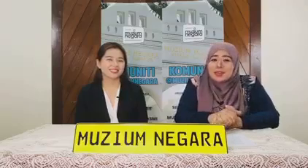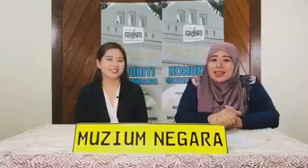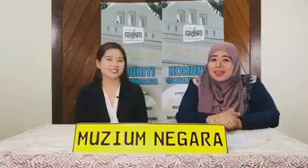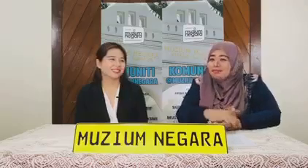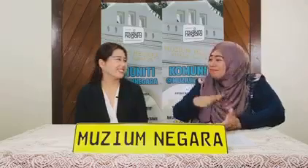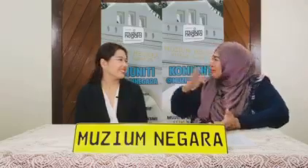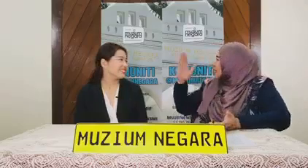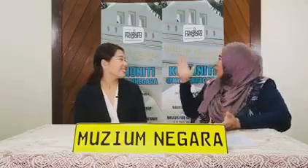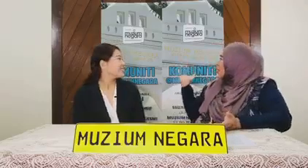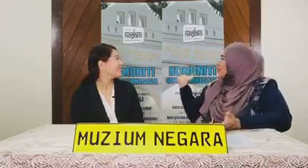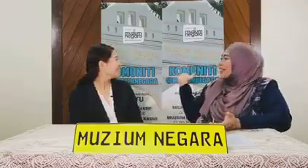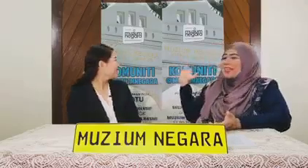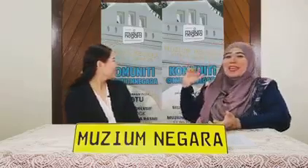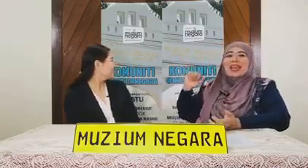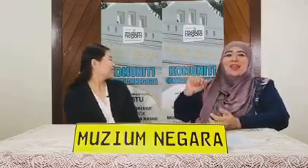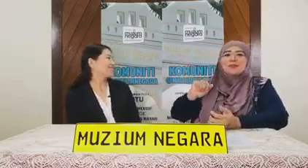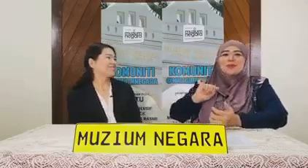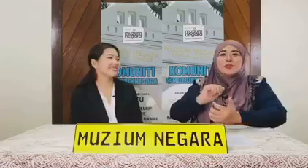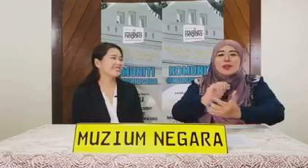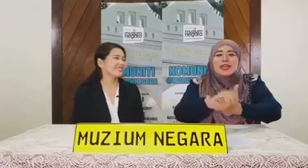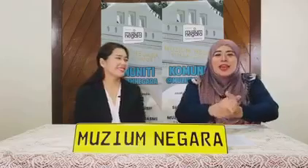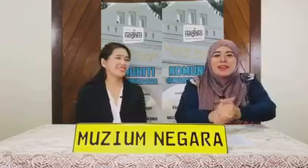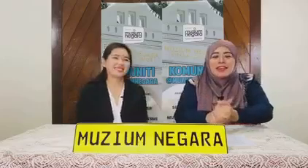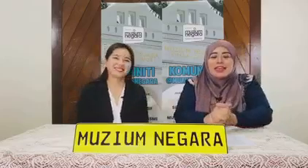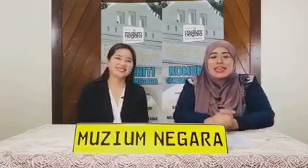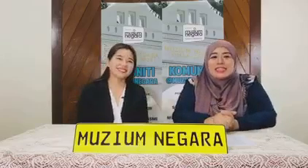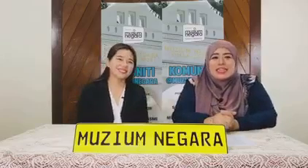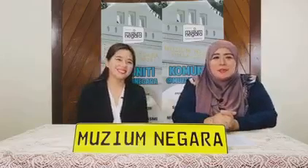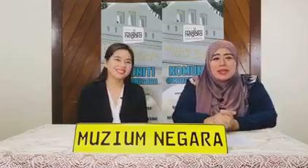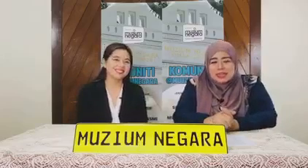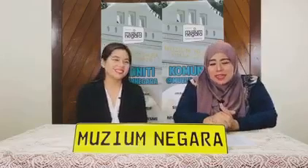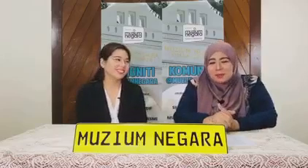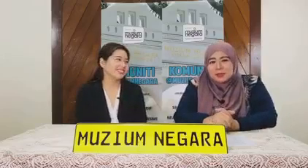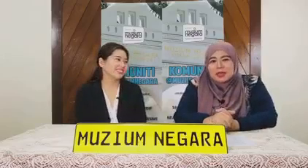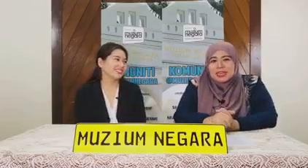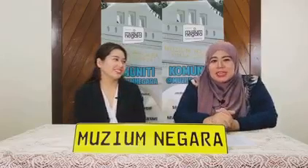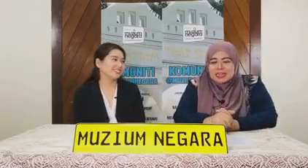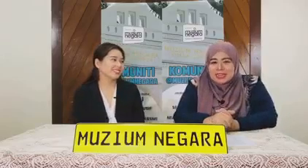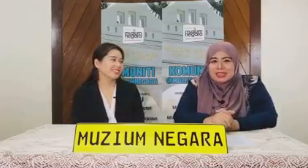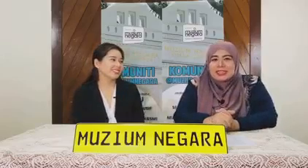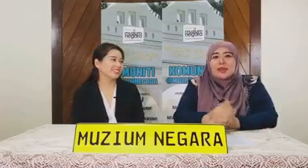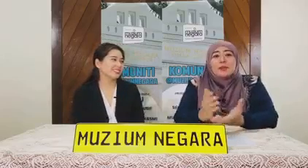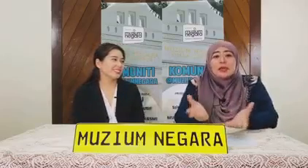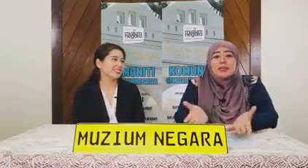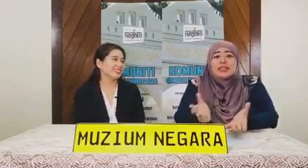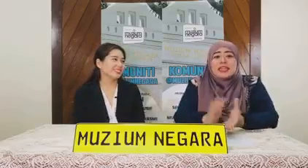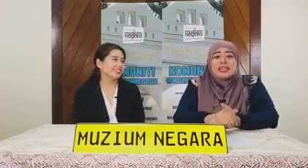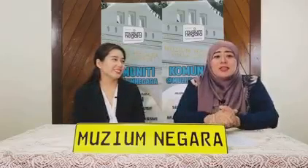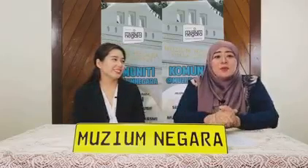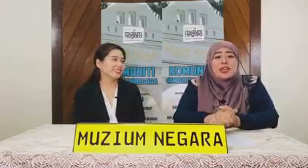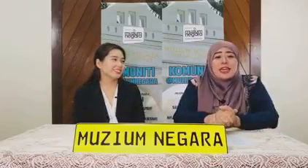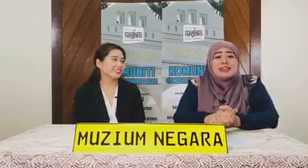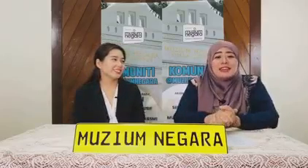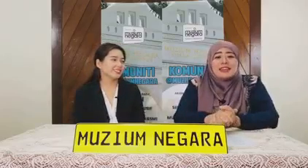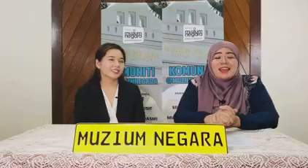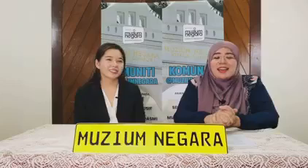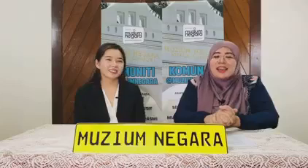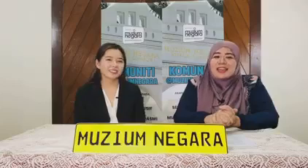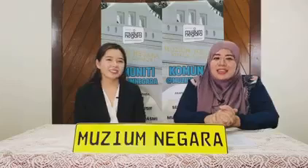dinamakan Komuniti at Muzium Negara. Jadi pada episod kali ini, siri yang pertama ini, kita mulakan dengan